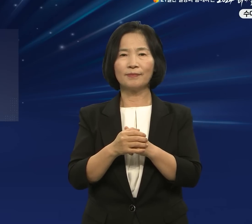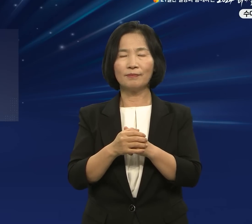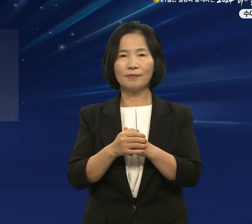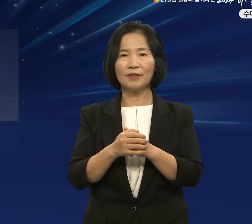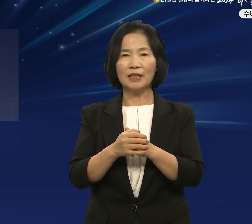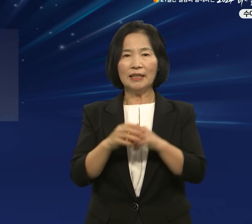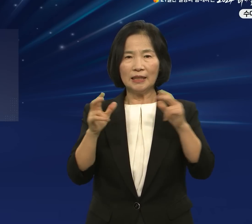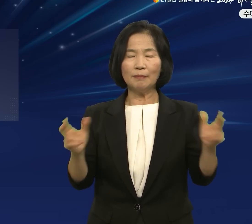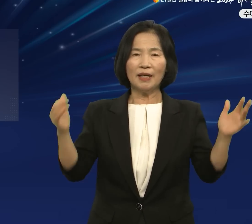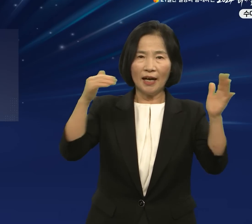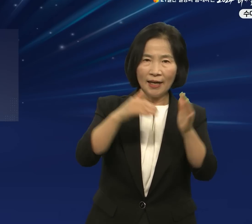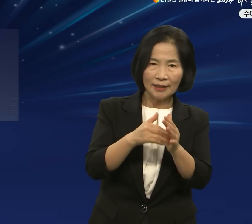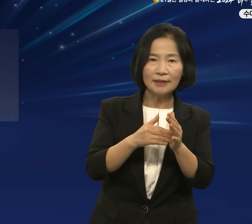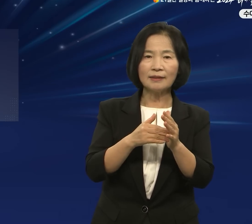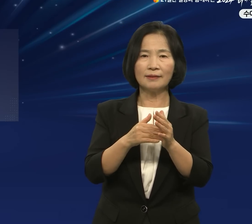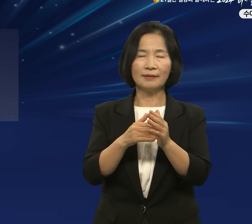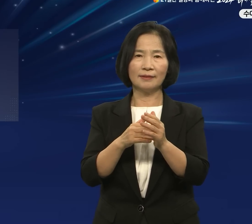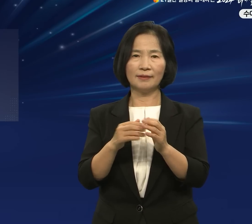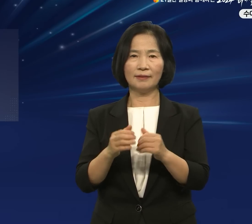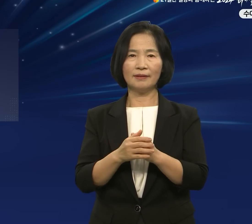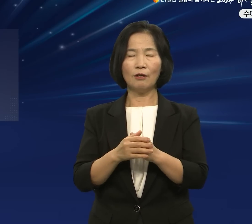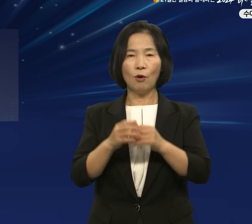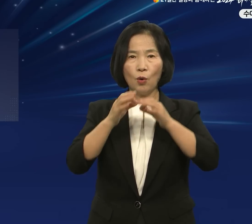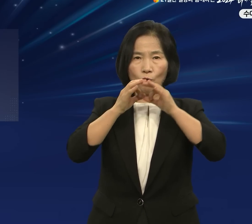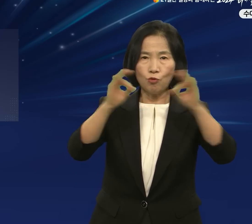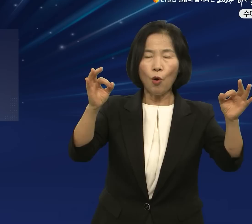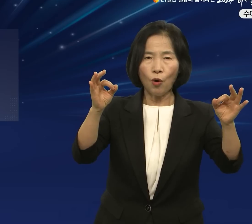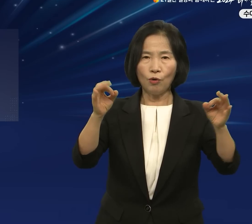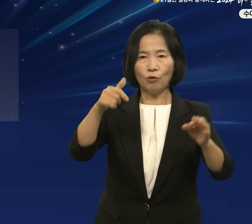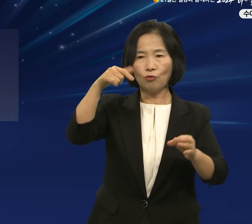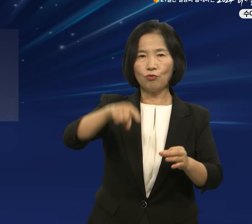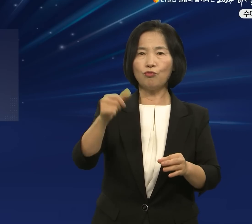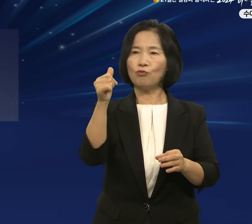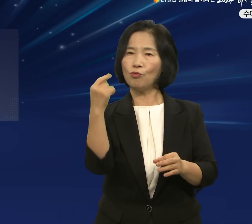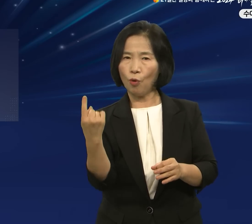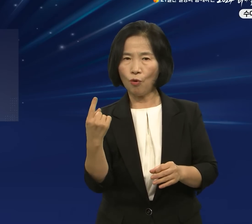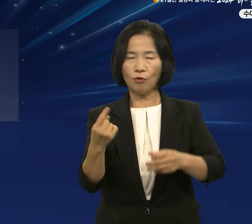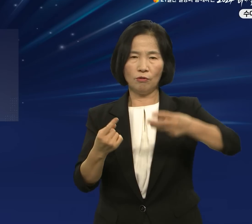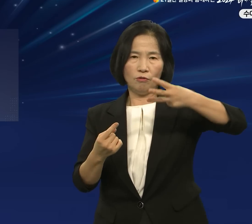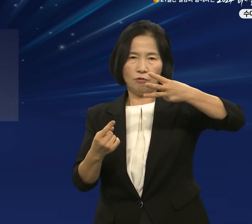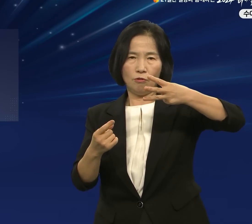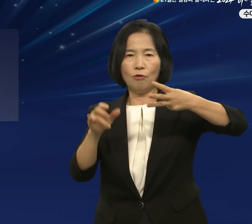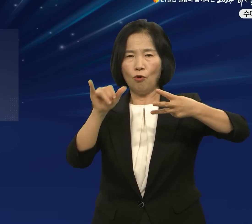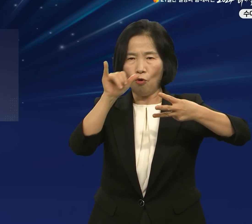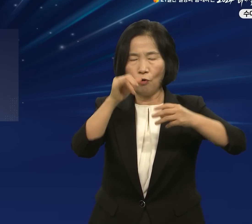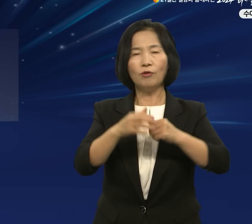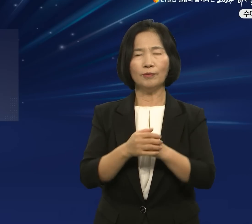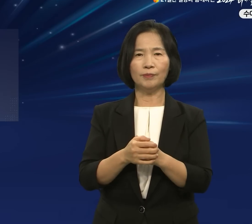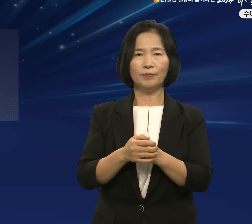우리가 지금까지 해왔던 외치는 구호가 3번 있습니다. 구호가.